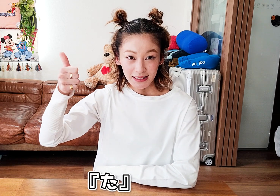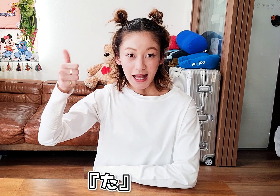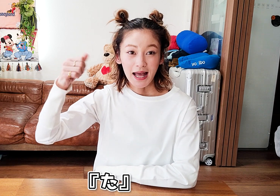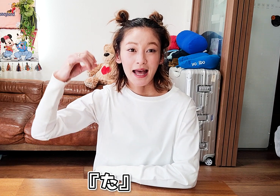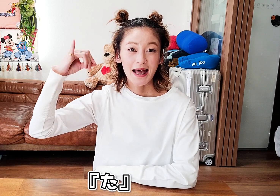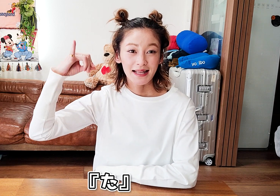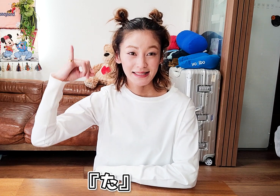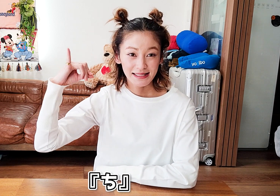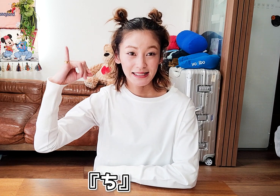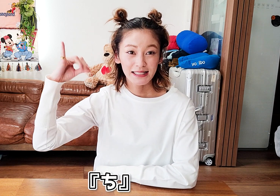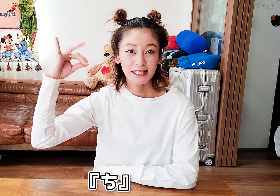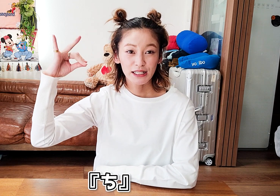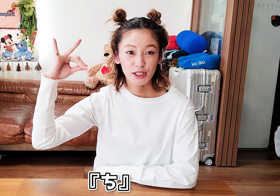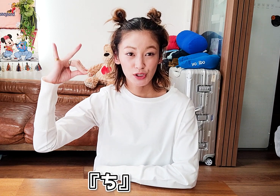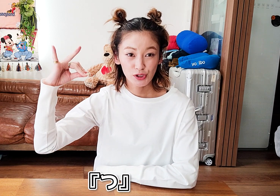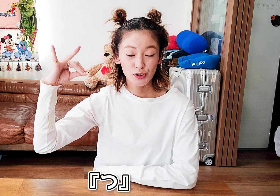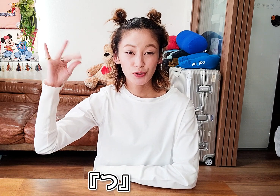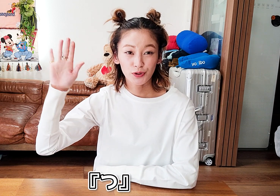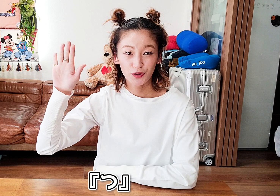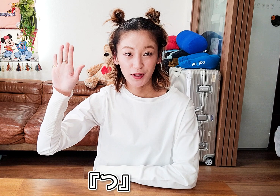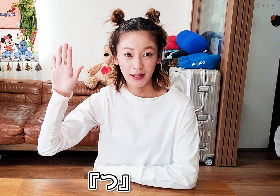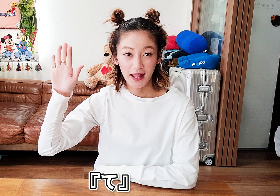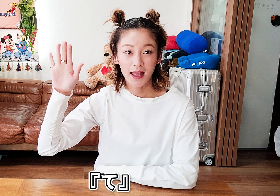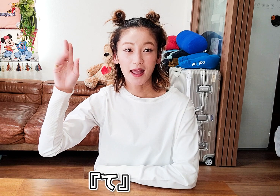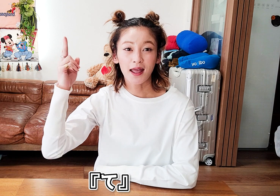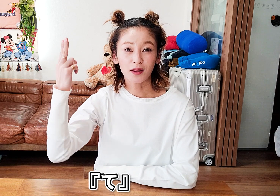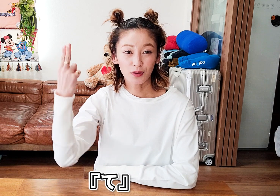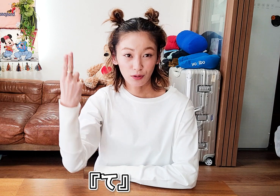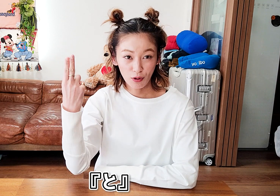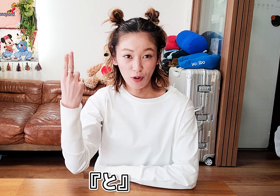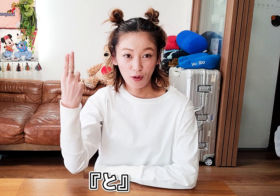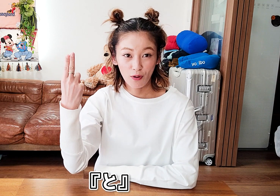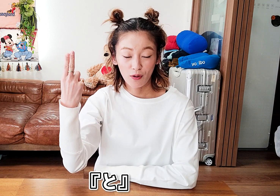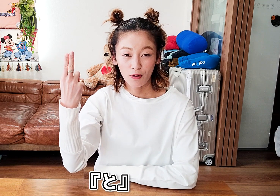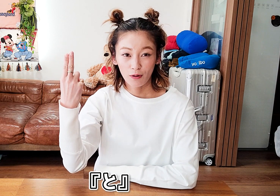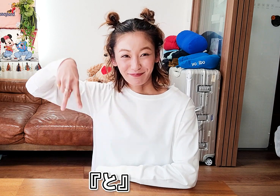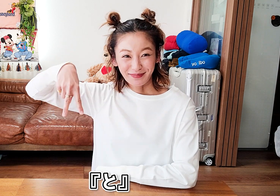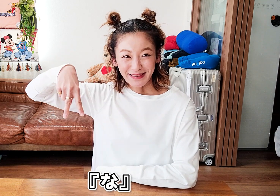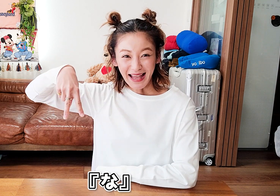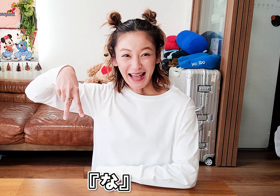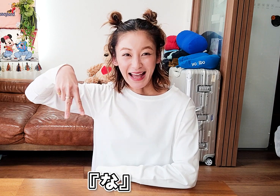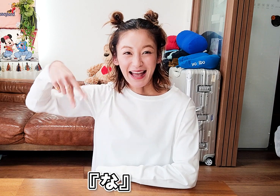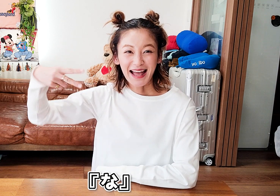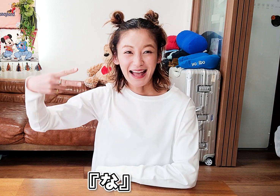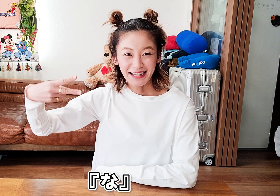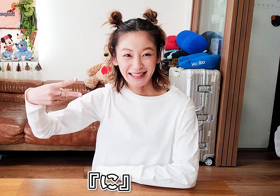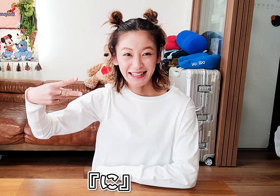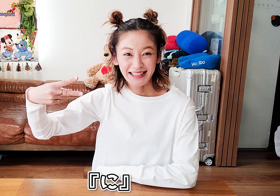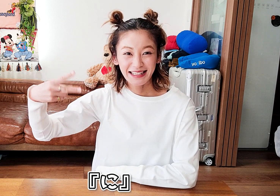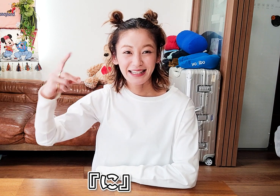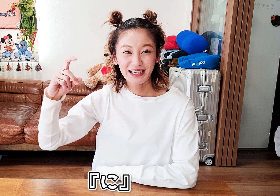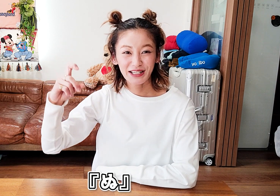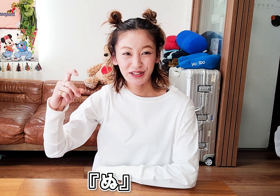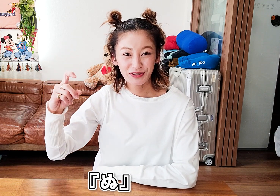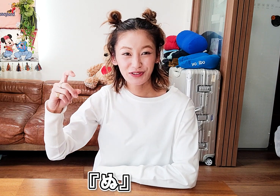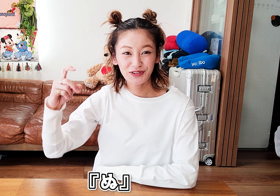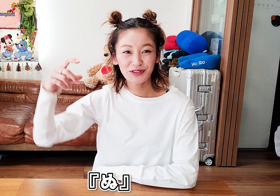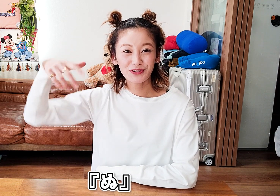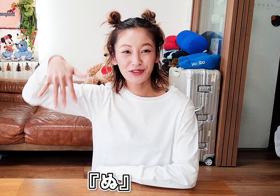たちつてと、なにぬ